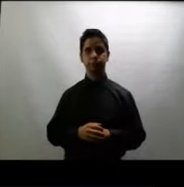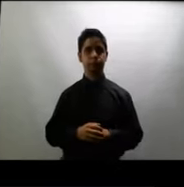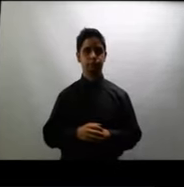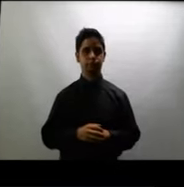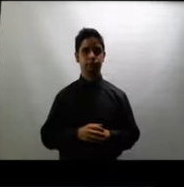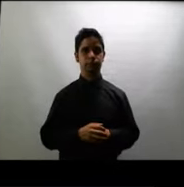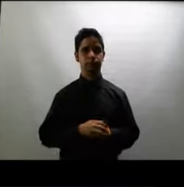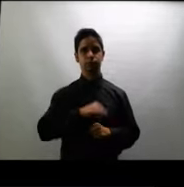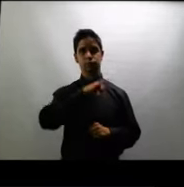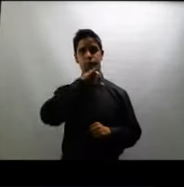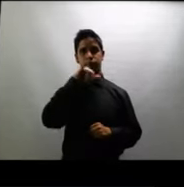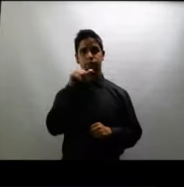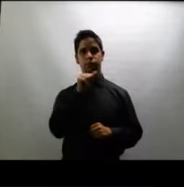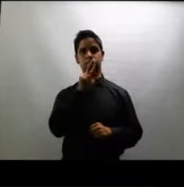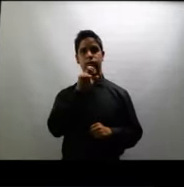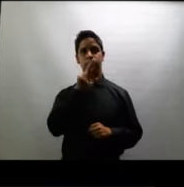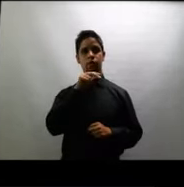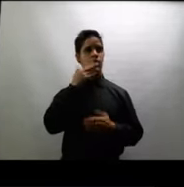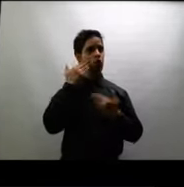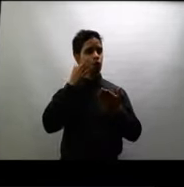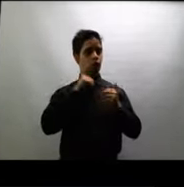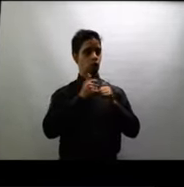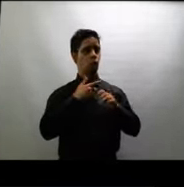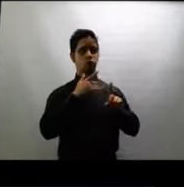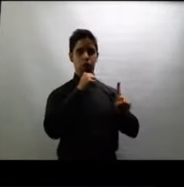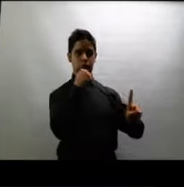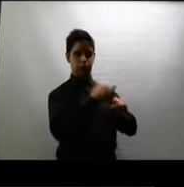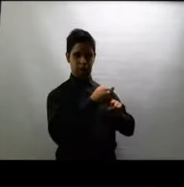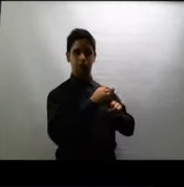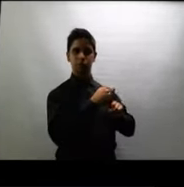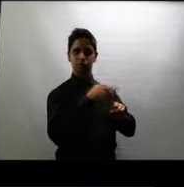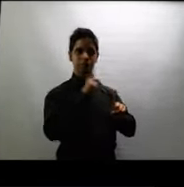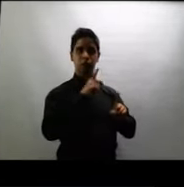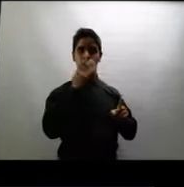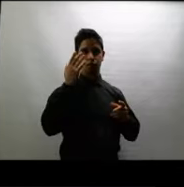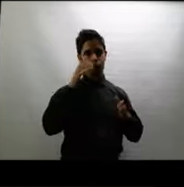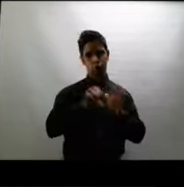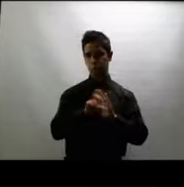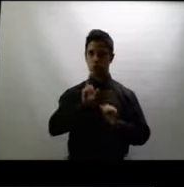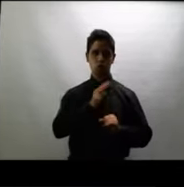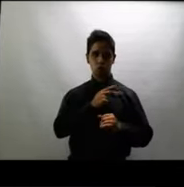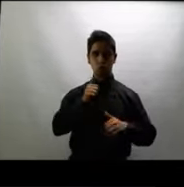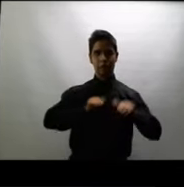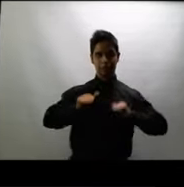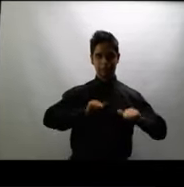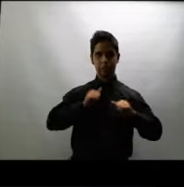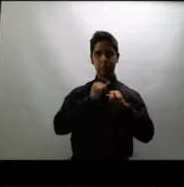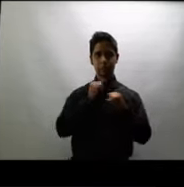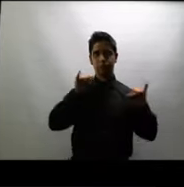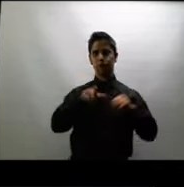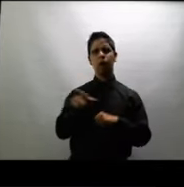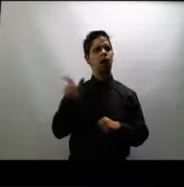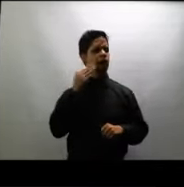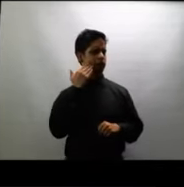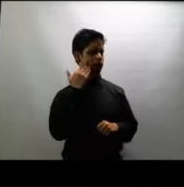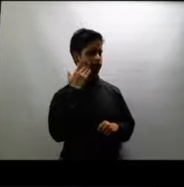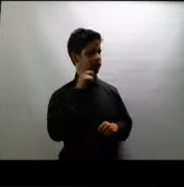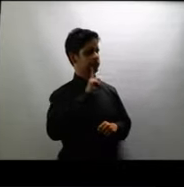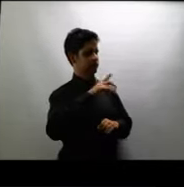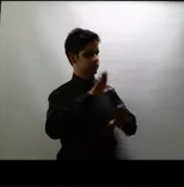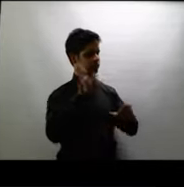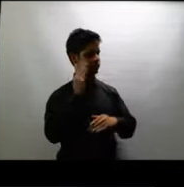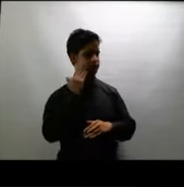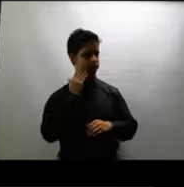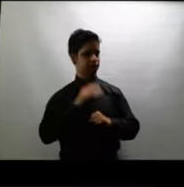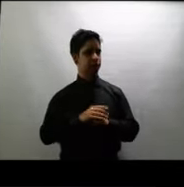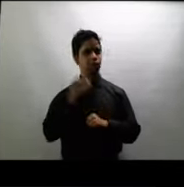Javier no sabe el impacto que tiene eso, especialmente nosotros que somos artistas independientes, que hace... Sí, él lo sabe. Hace por eso mismo